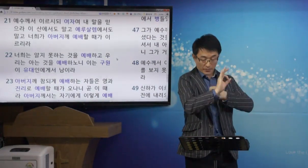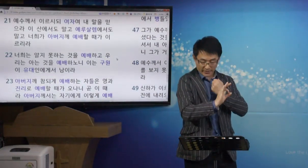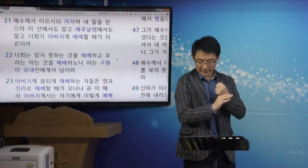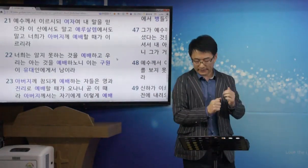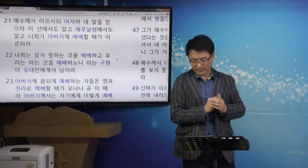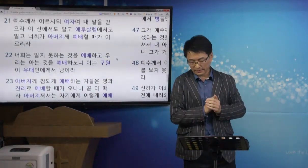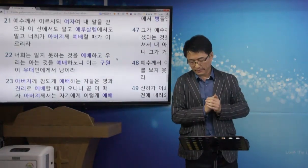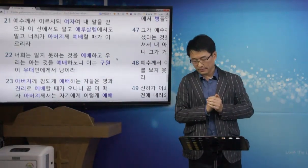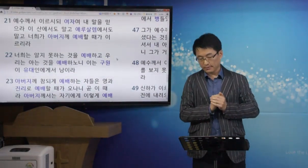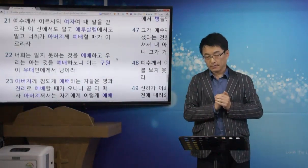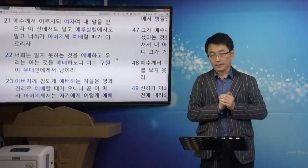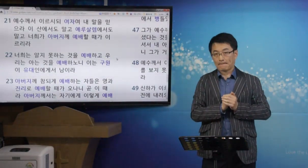율법에서